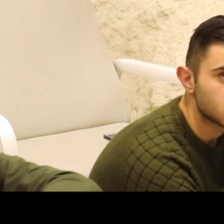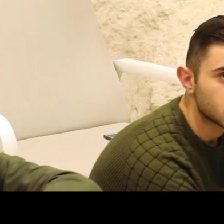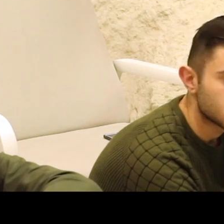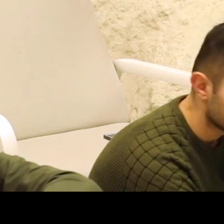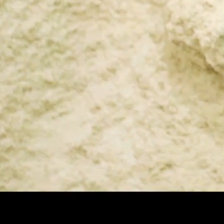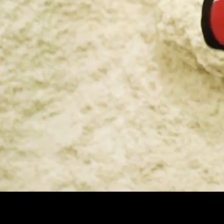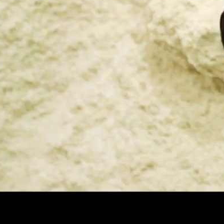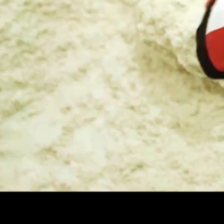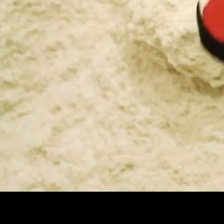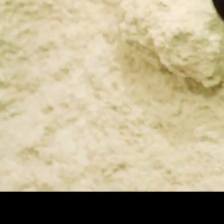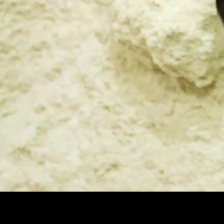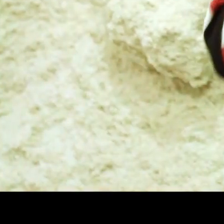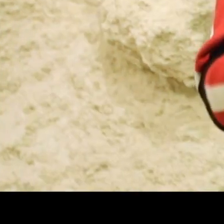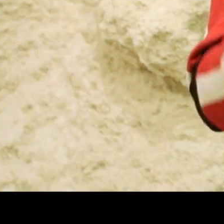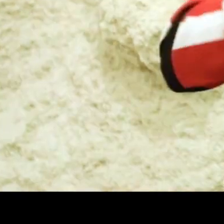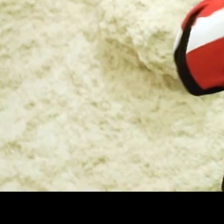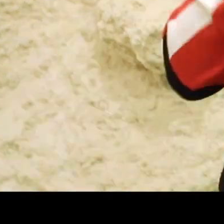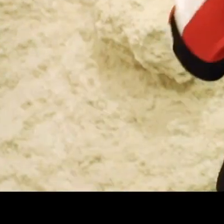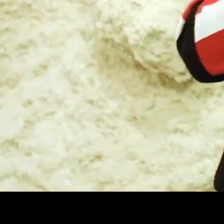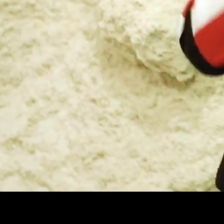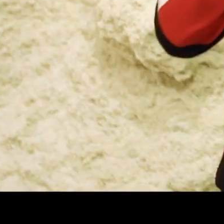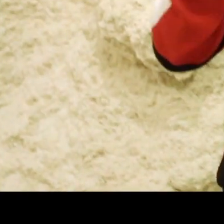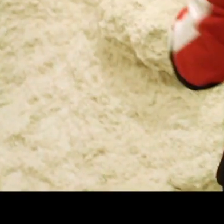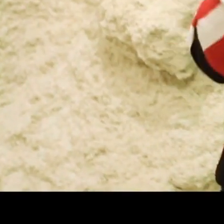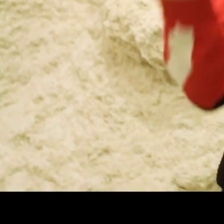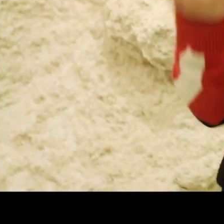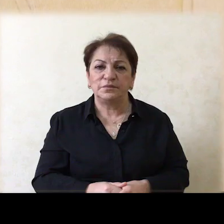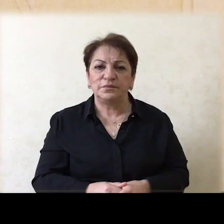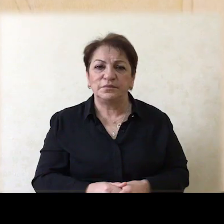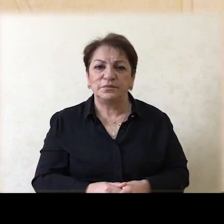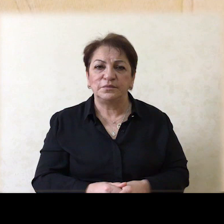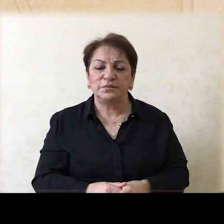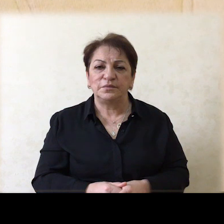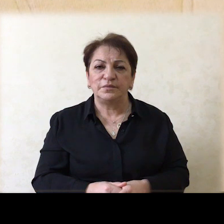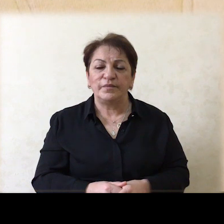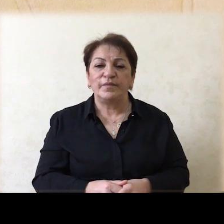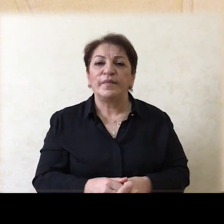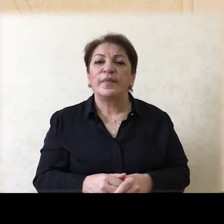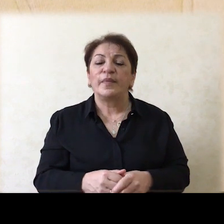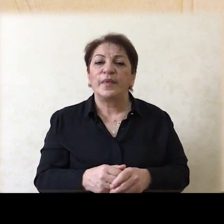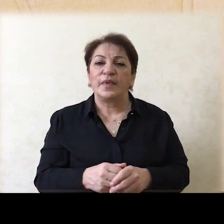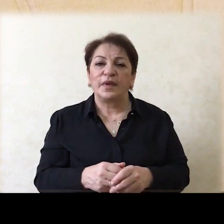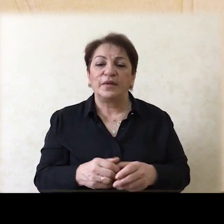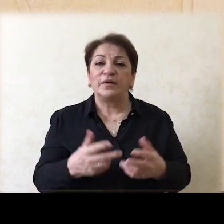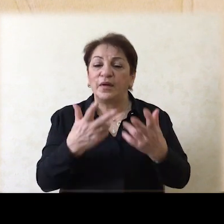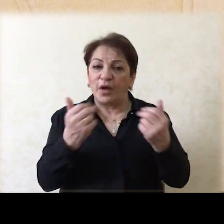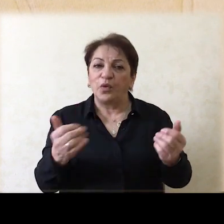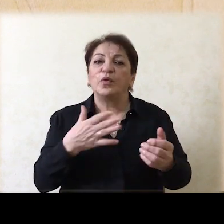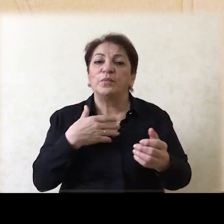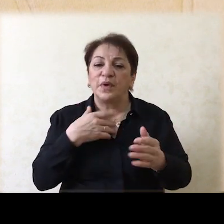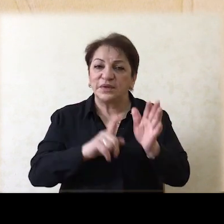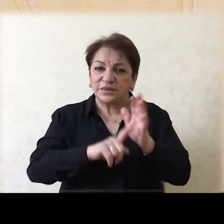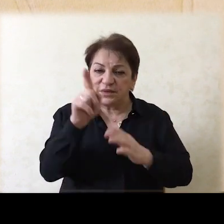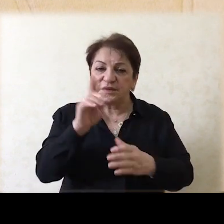մեծ ազատություն։ Հույս ունեմ, որ այս ամեն ինչը կշարունակվի մինչև վերջ։ Եվ այո, մենք սկսեցինք